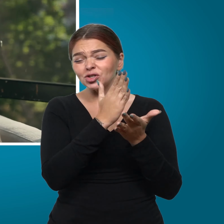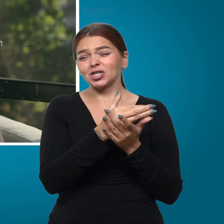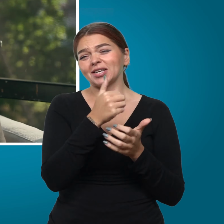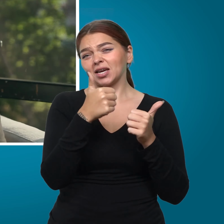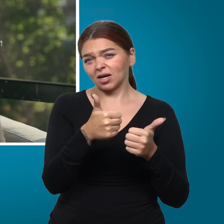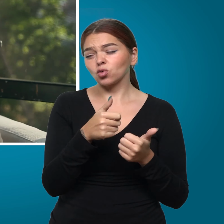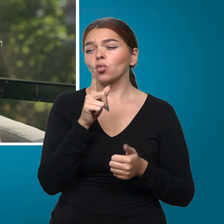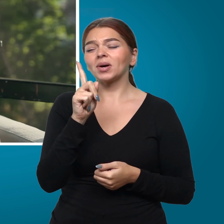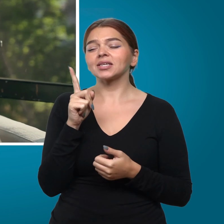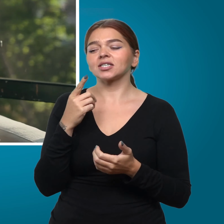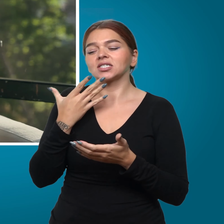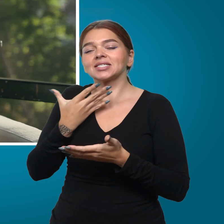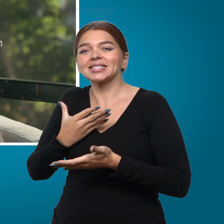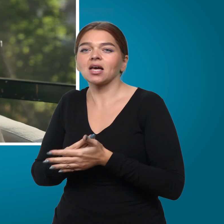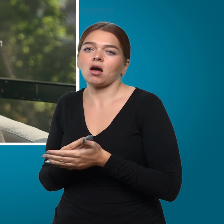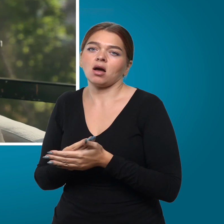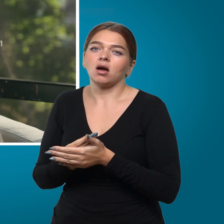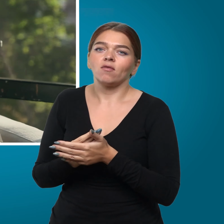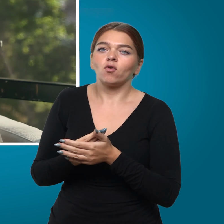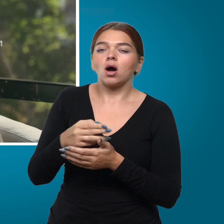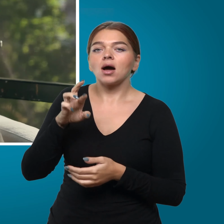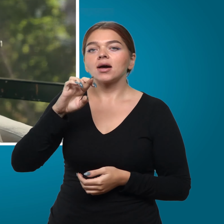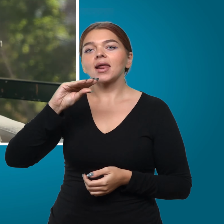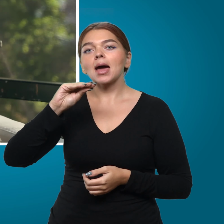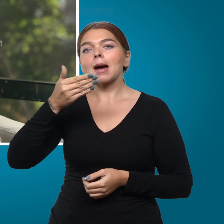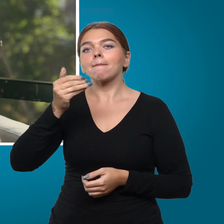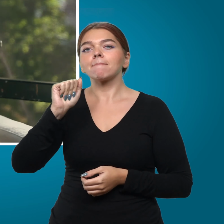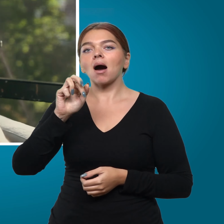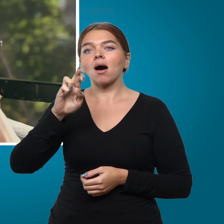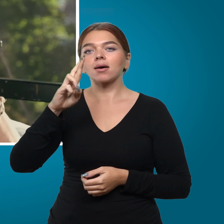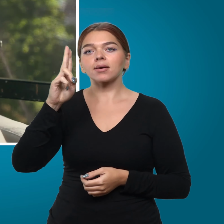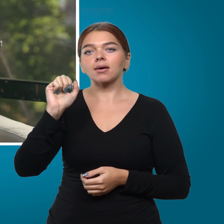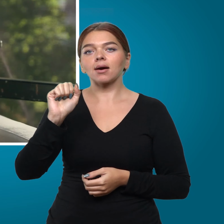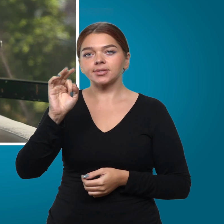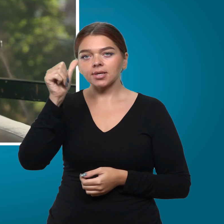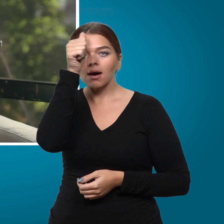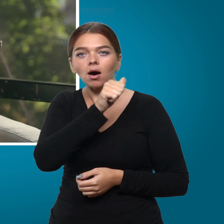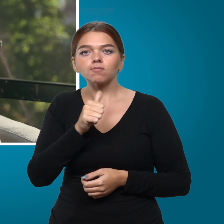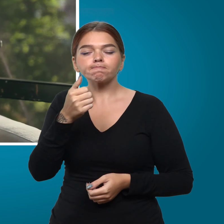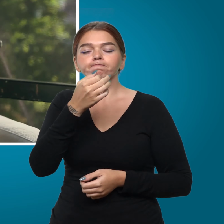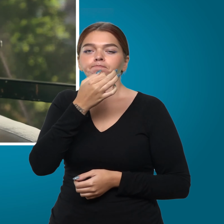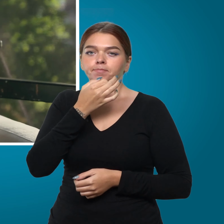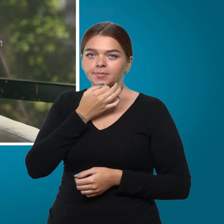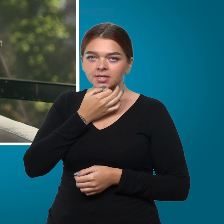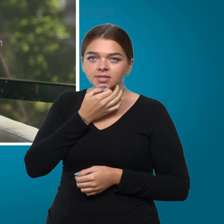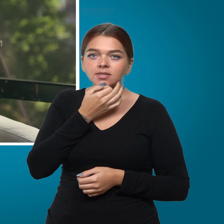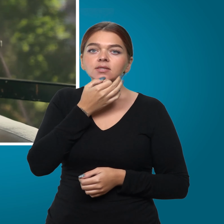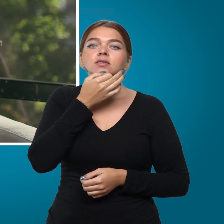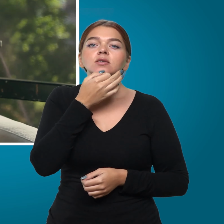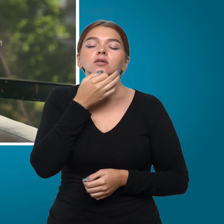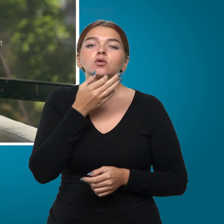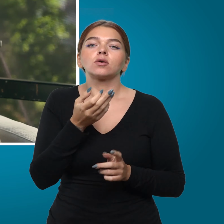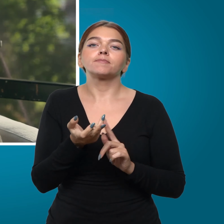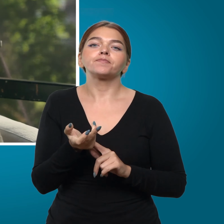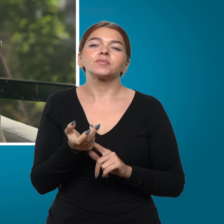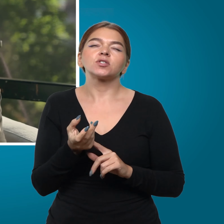prisiminsiu Japonijos prisukamo paukščio kronikos Murakamio. Šita knyga labai stora buvo, bet aš atsimenu, kai aš ją perskaičiau.